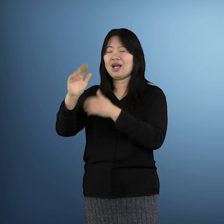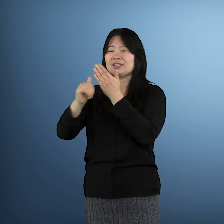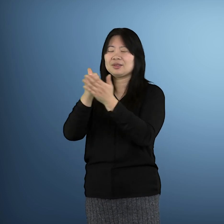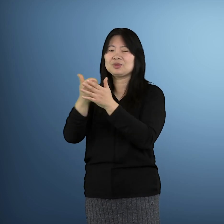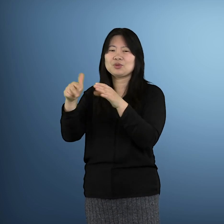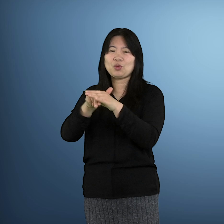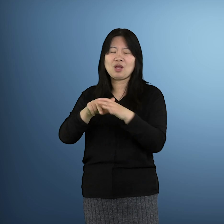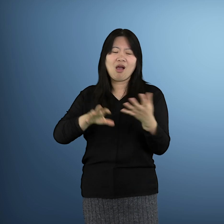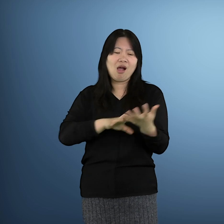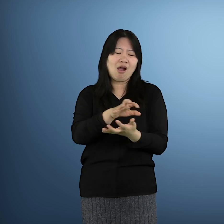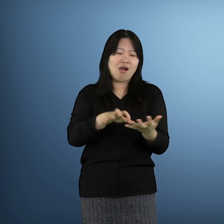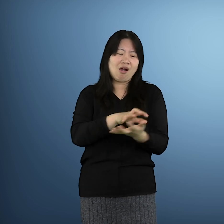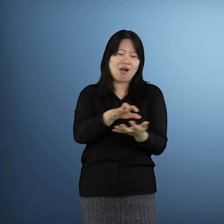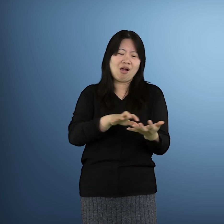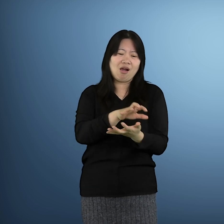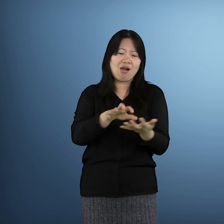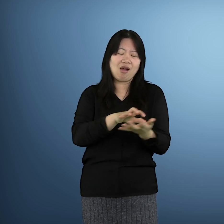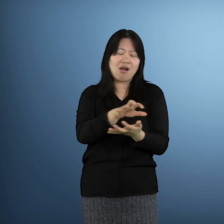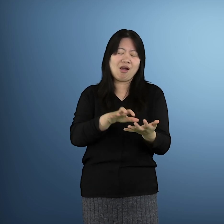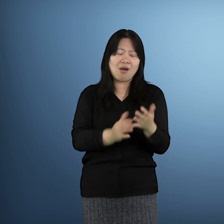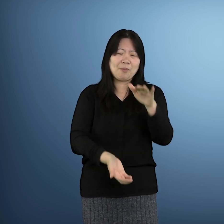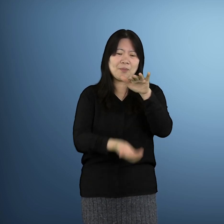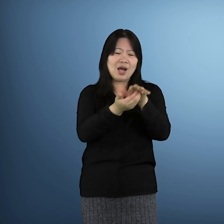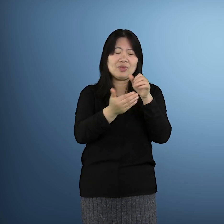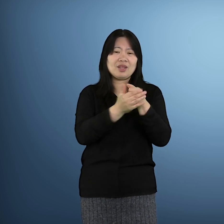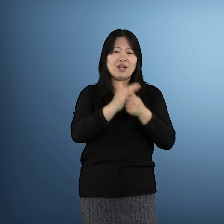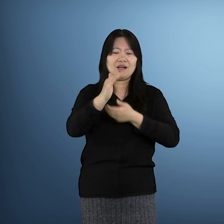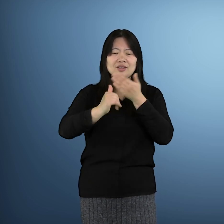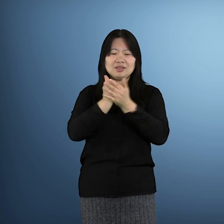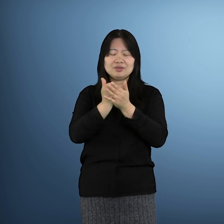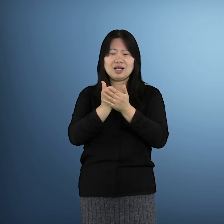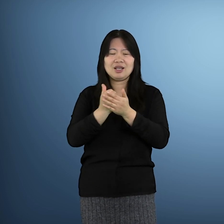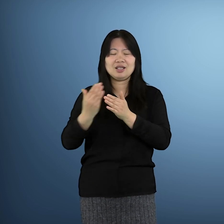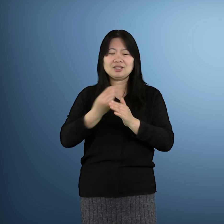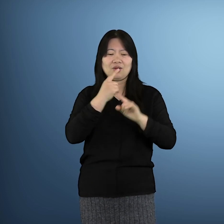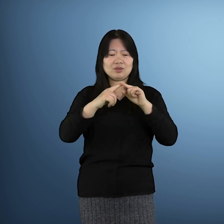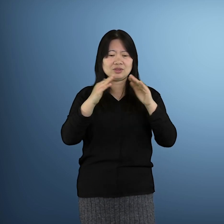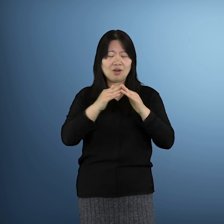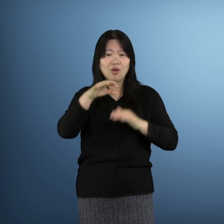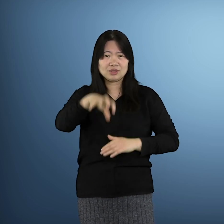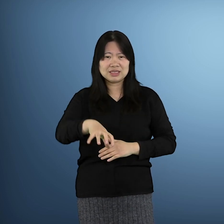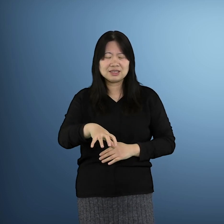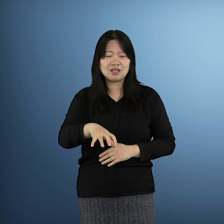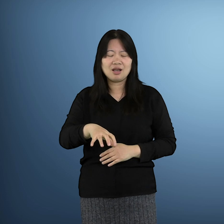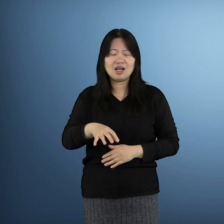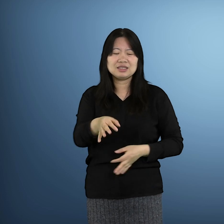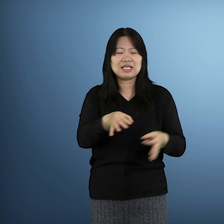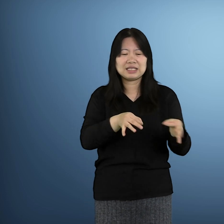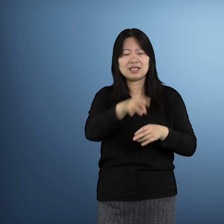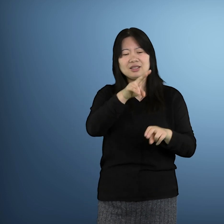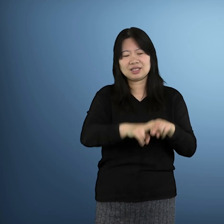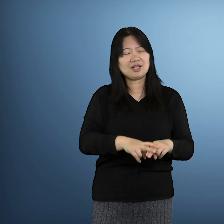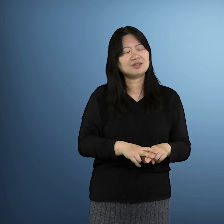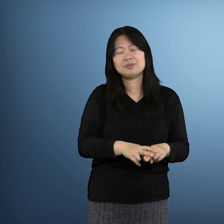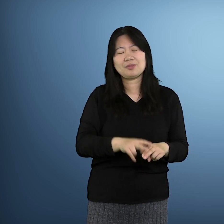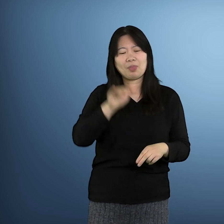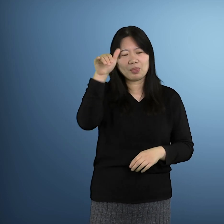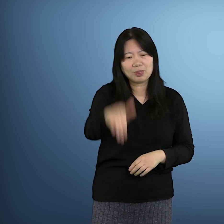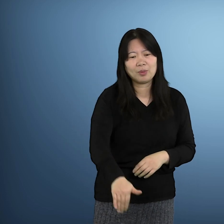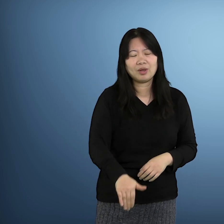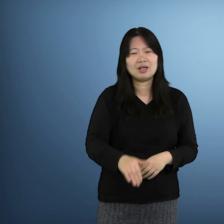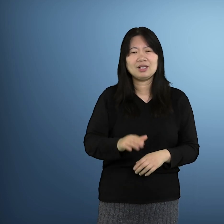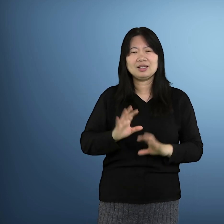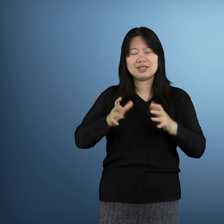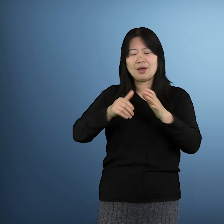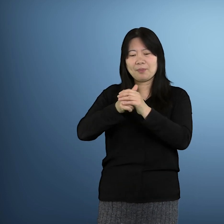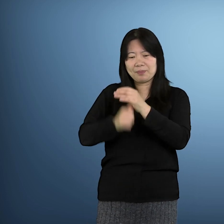혼합주의의 절정을 이루었던, 그래서 하나님의 성전은 철저히 장사의 현장이 되고 세속화의